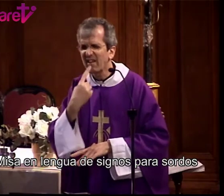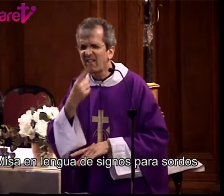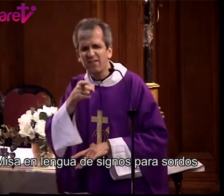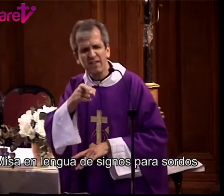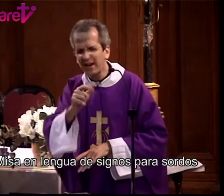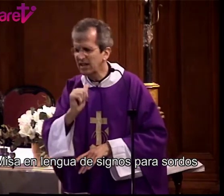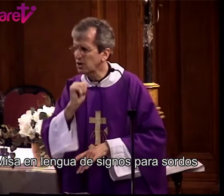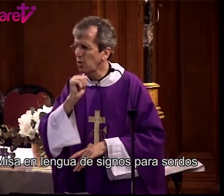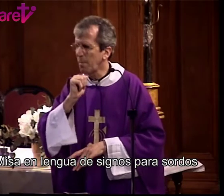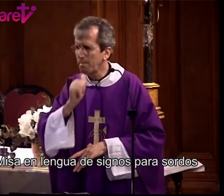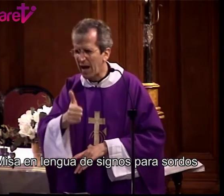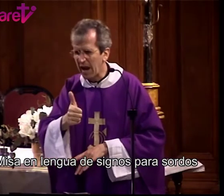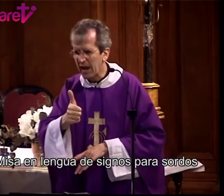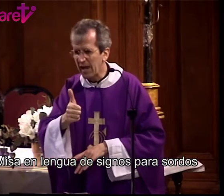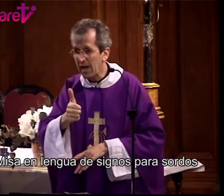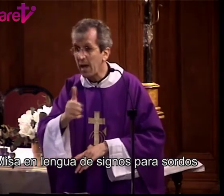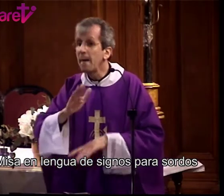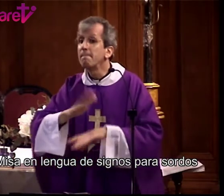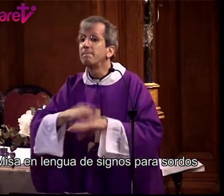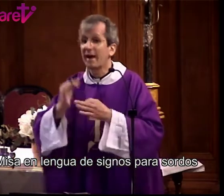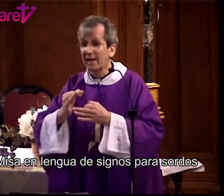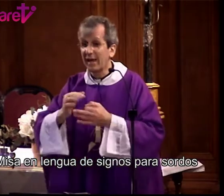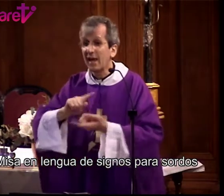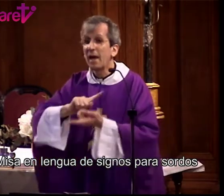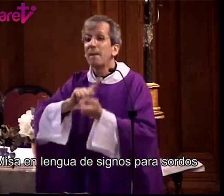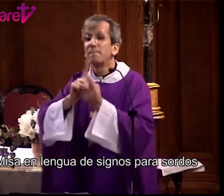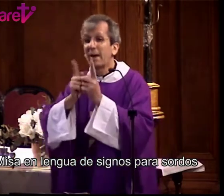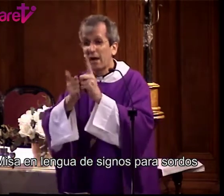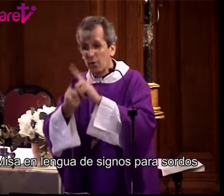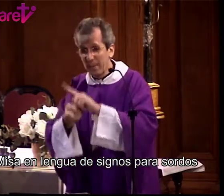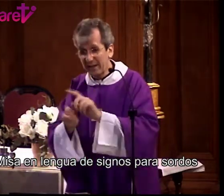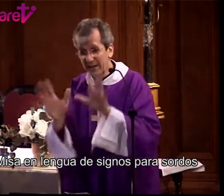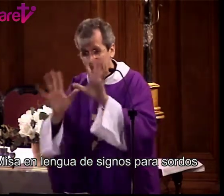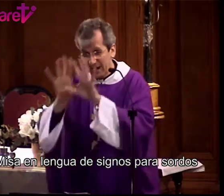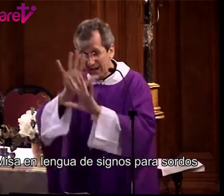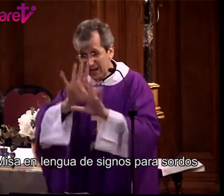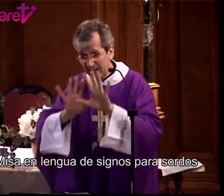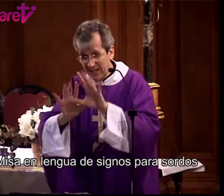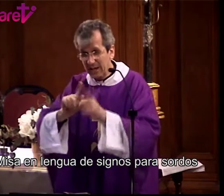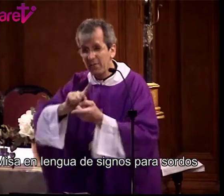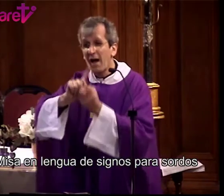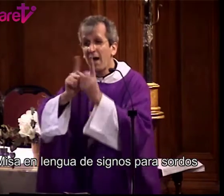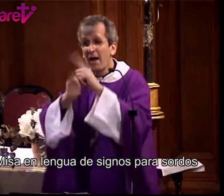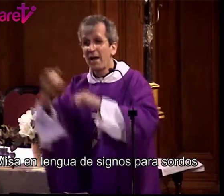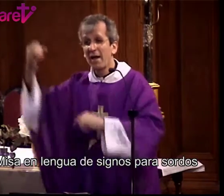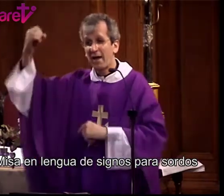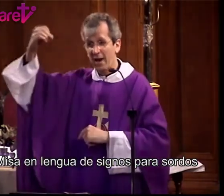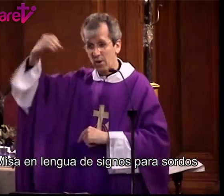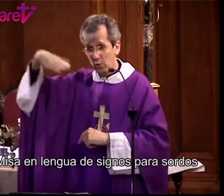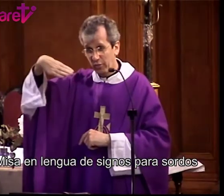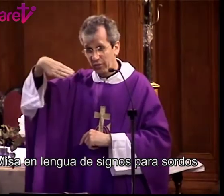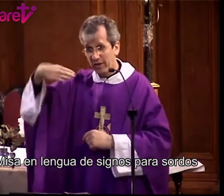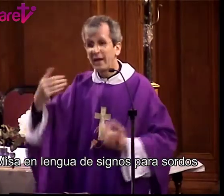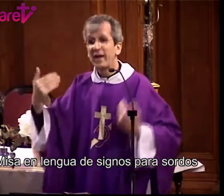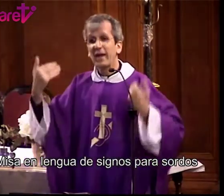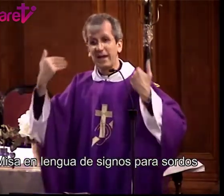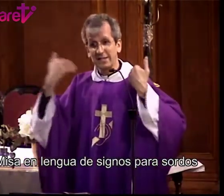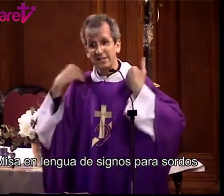decir esto mal. ¿Para qué? Para convertir la tiniebla en luz. Esta es